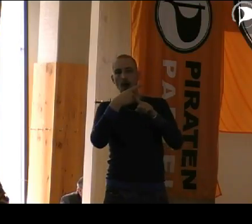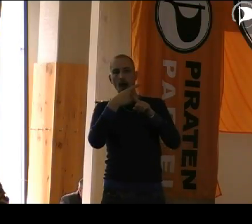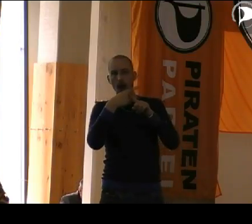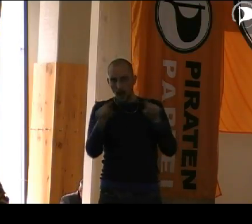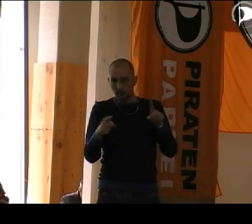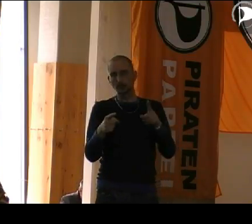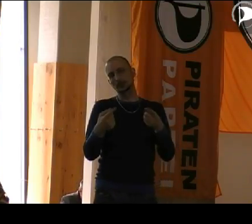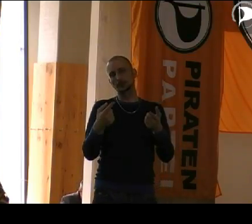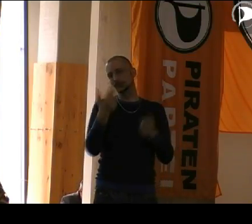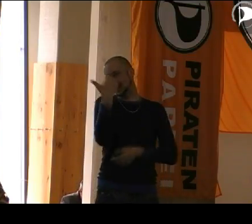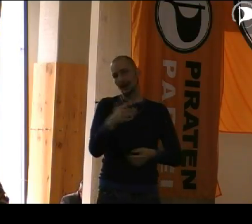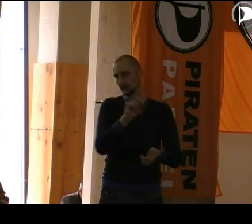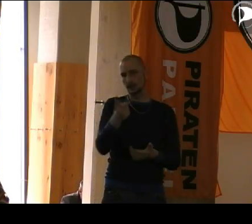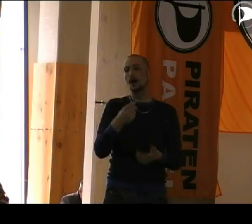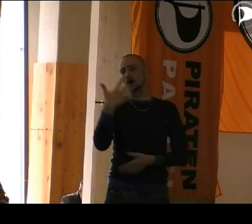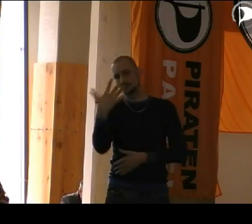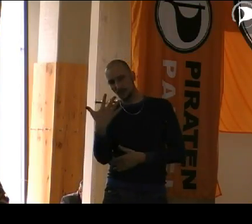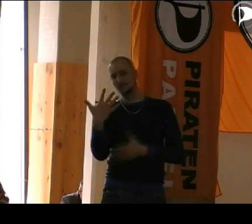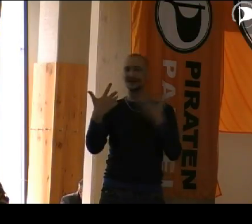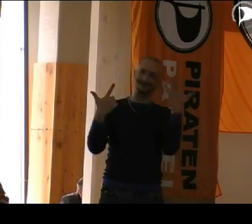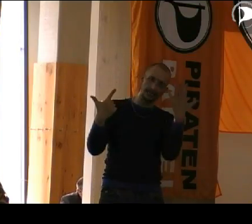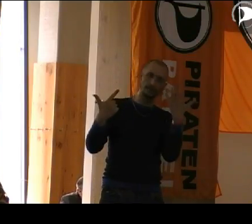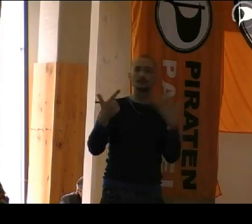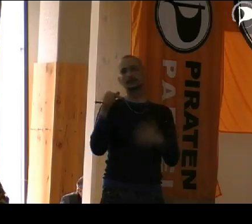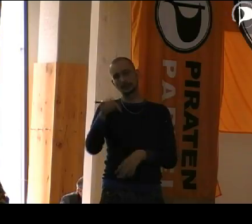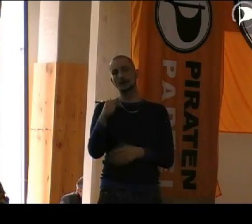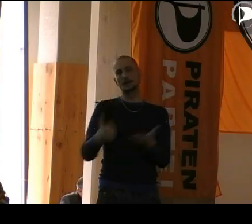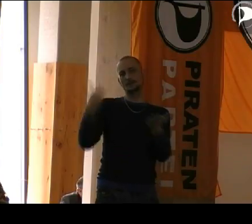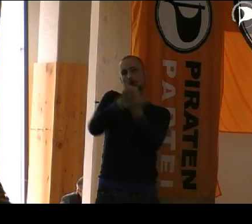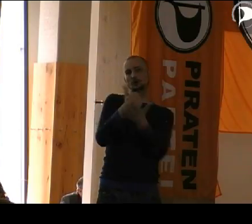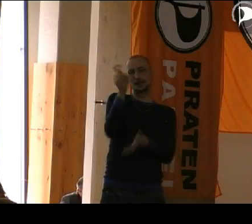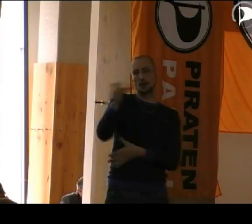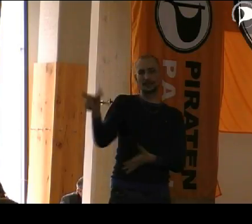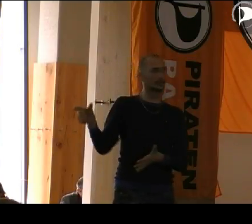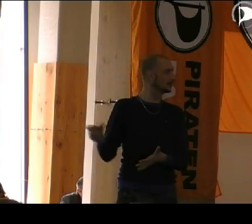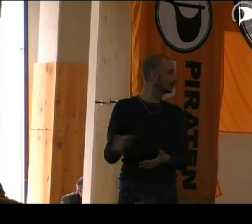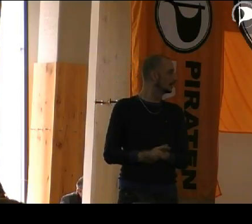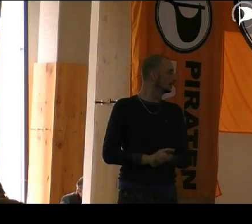wir nicht haben denn dann werde ich werde sich zeigen also ich bin bis heute nicht geklärt